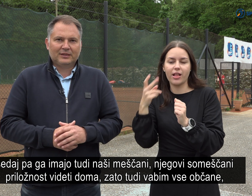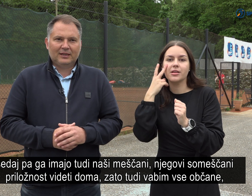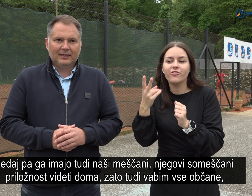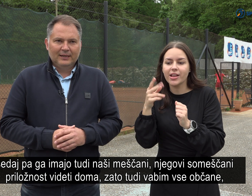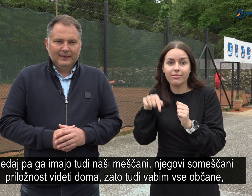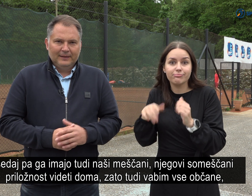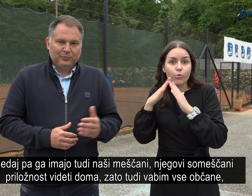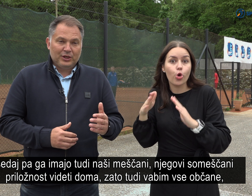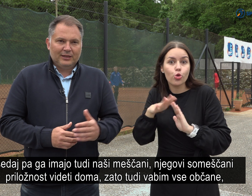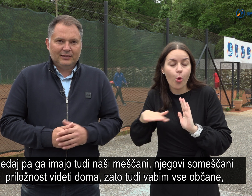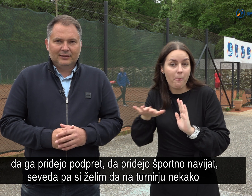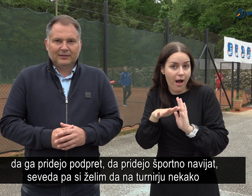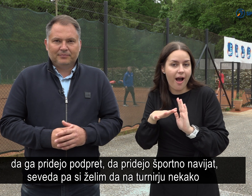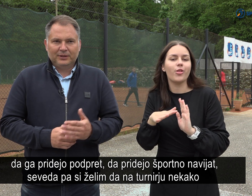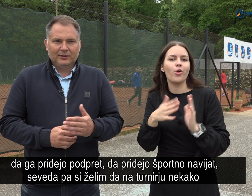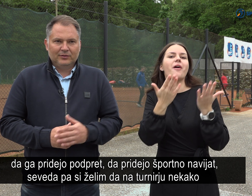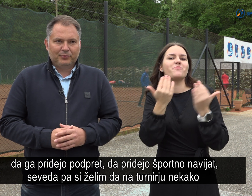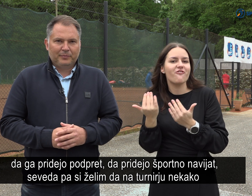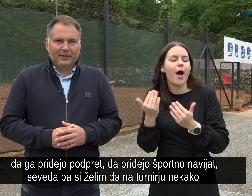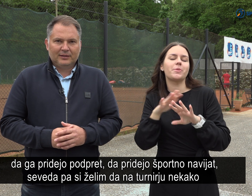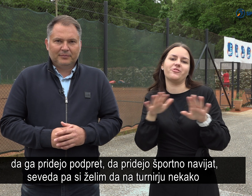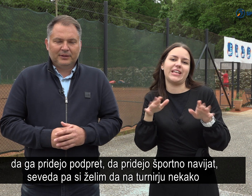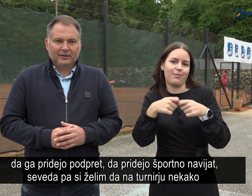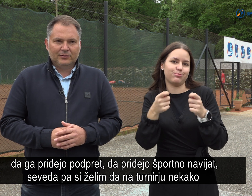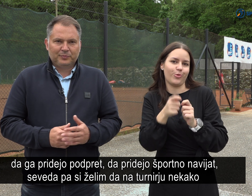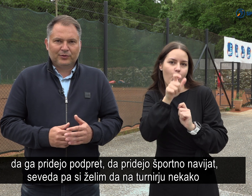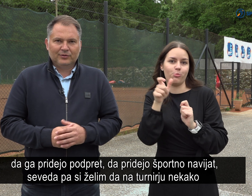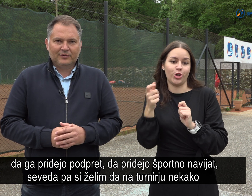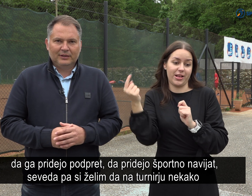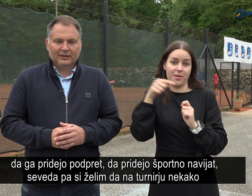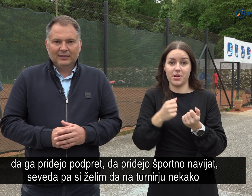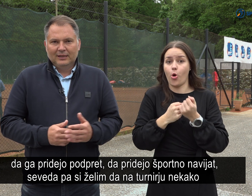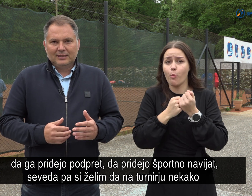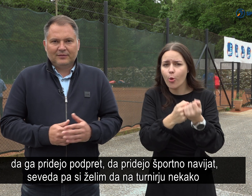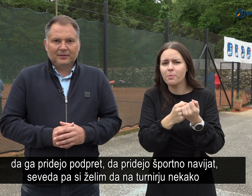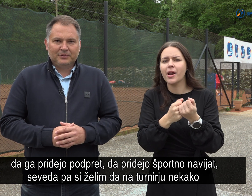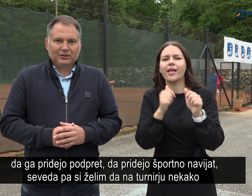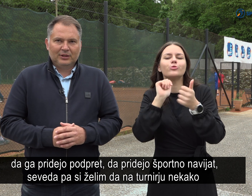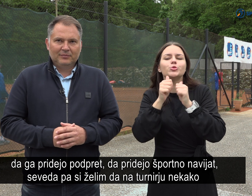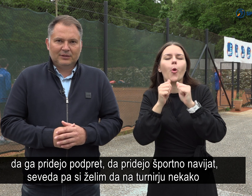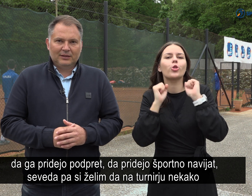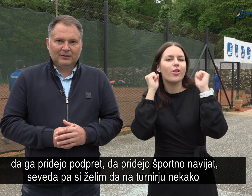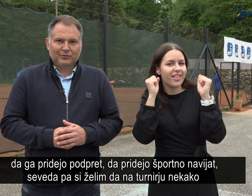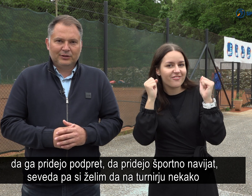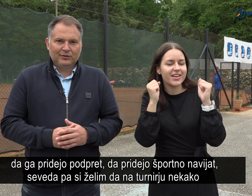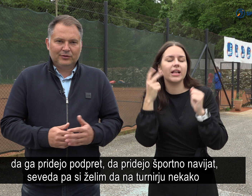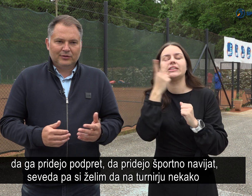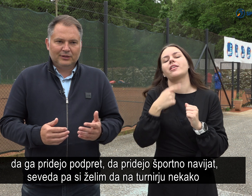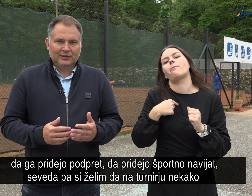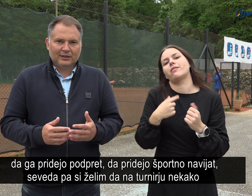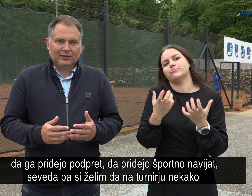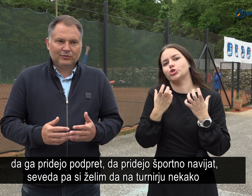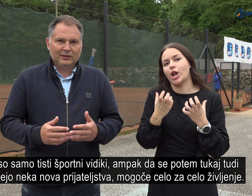vabim vse občane, da ga pridejo podpreti, da pridejo športno navijati. Seveda pa si želim, da na